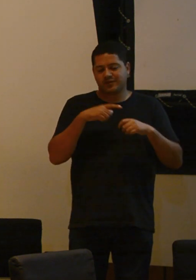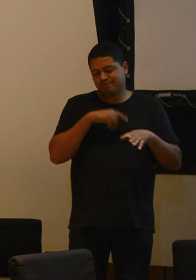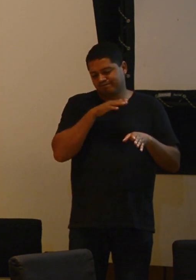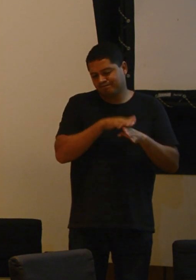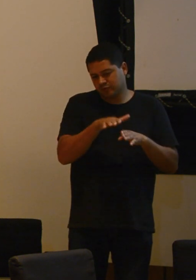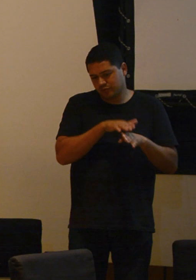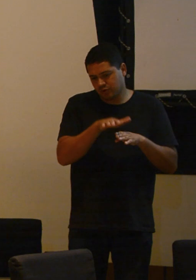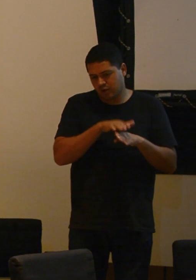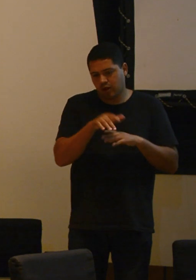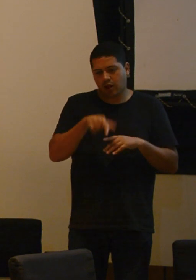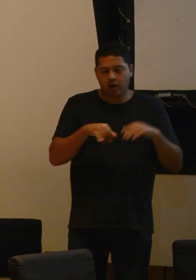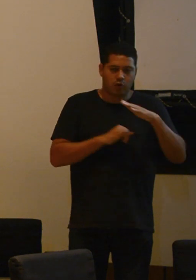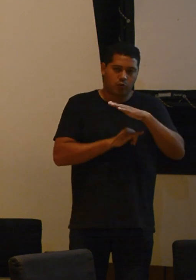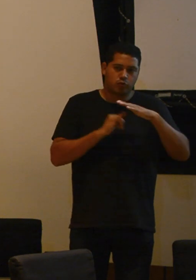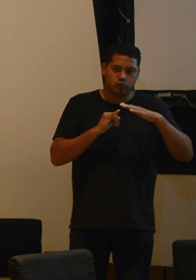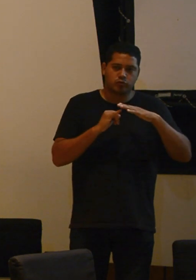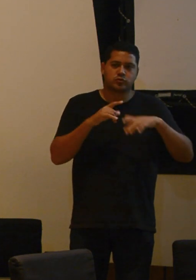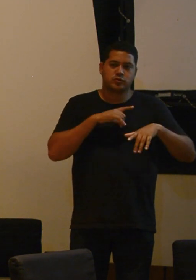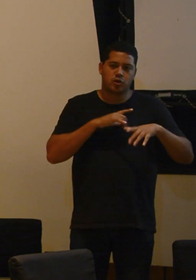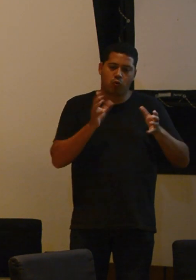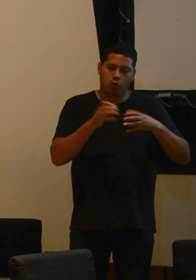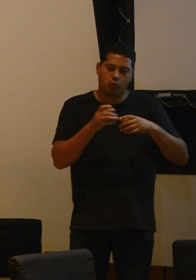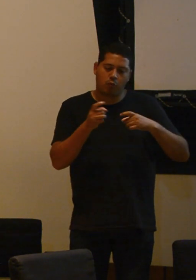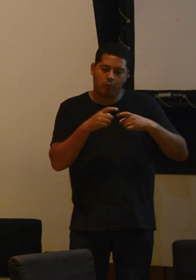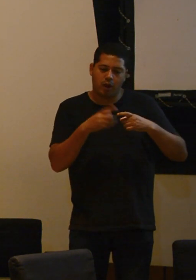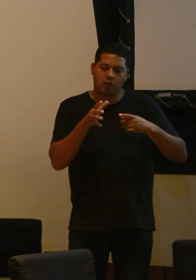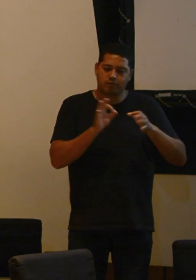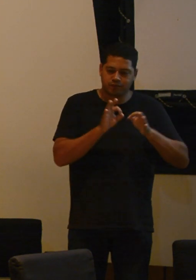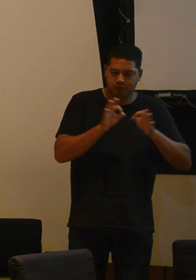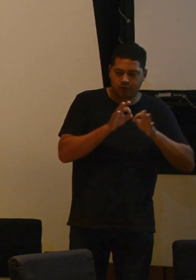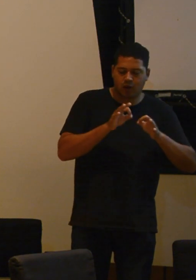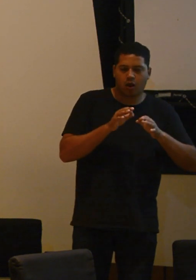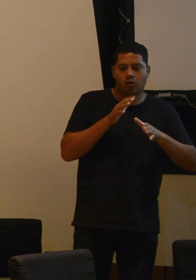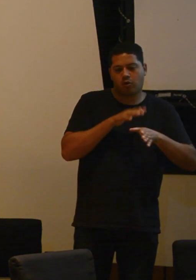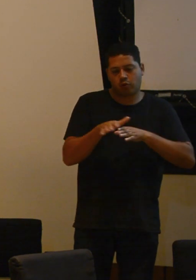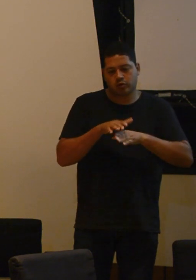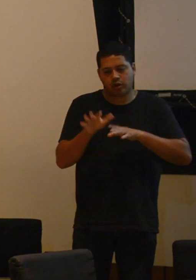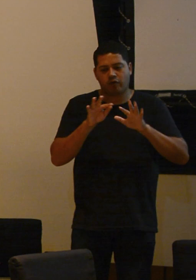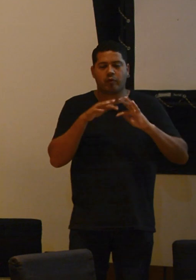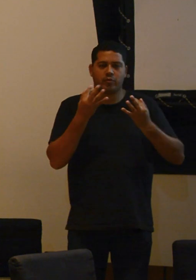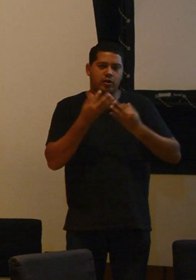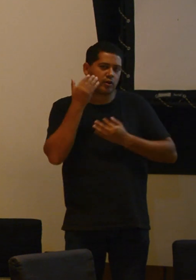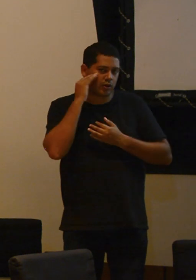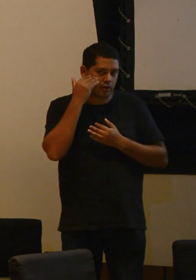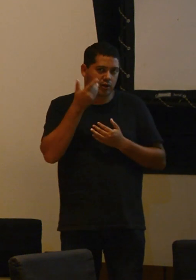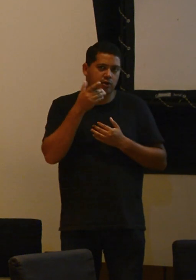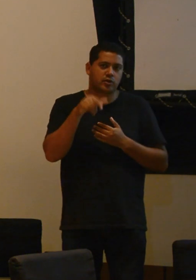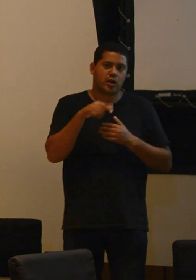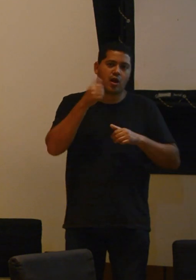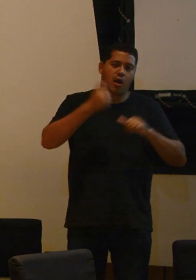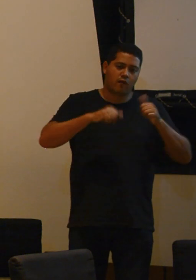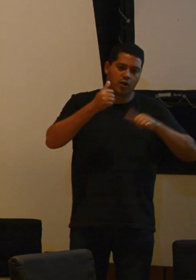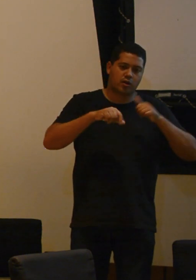orientada. Aqui no Instituto, a gente tem uma equipe médica, né, preparada para orientar a família, que entende que o processo de